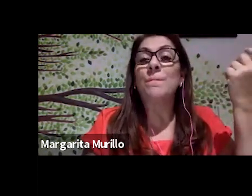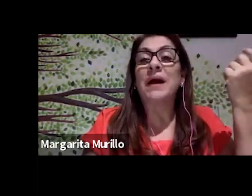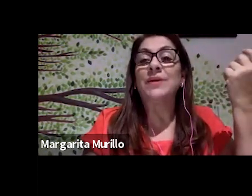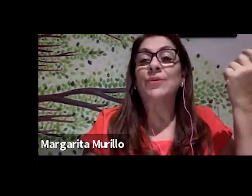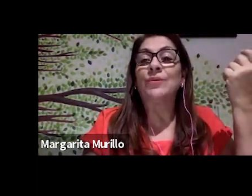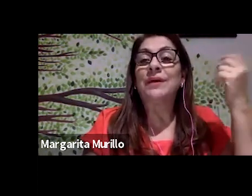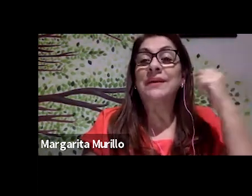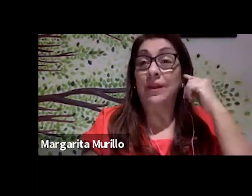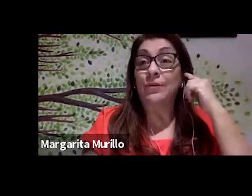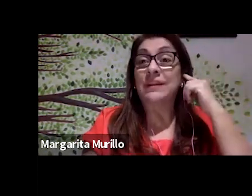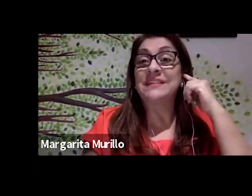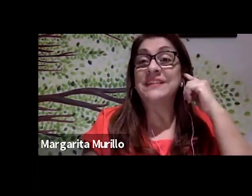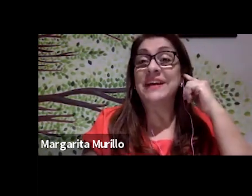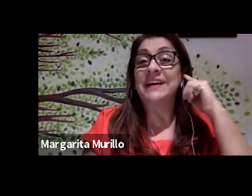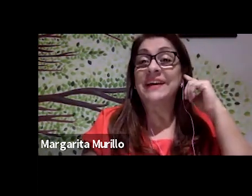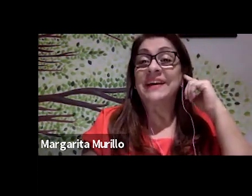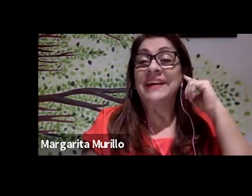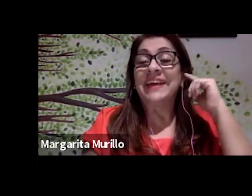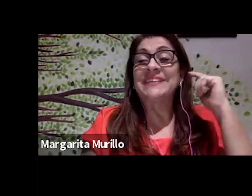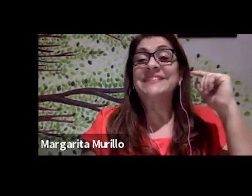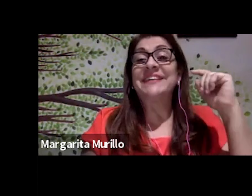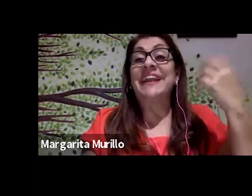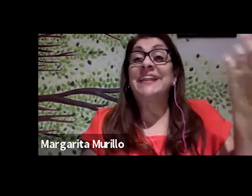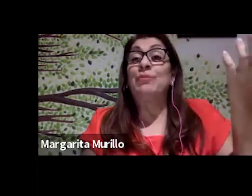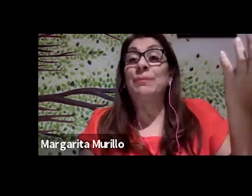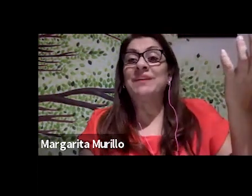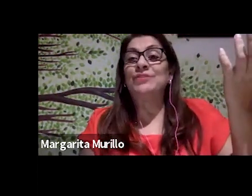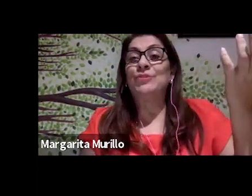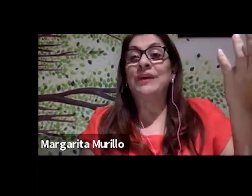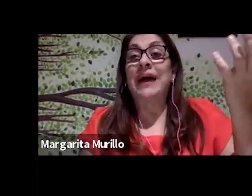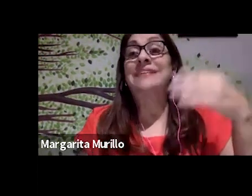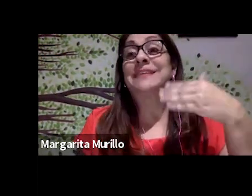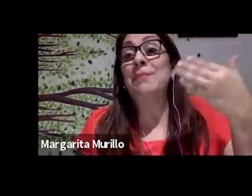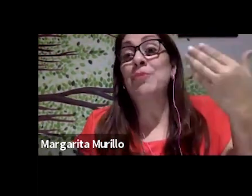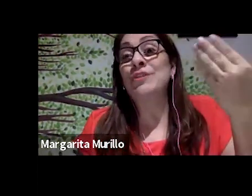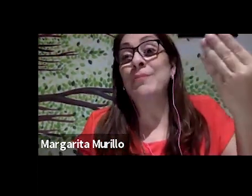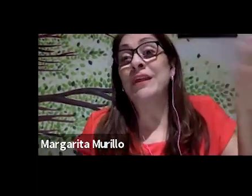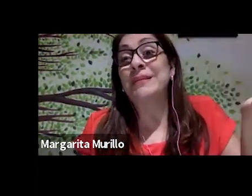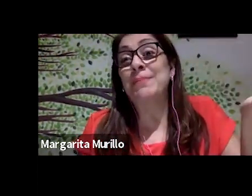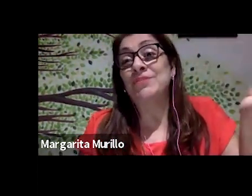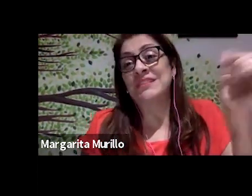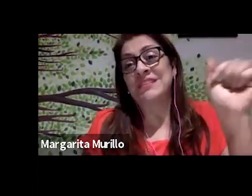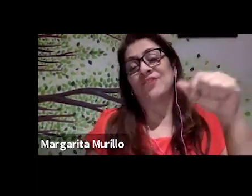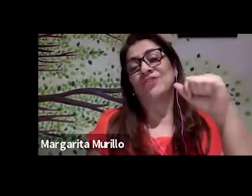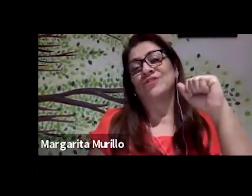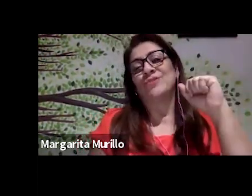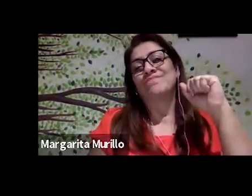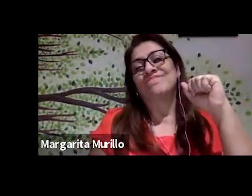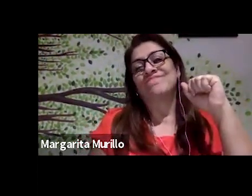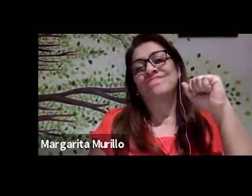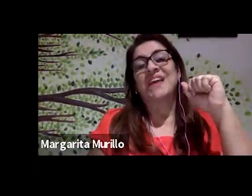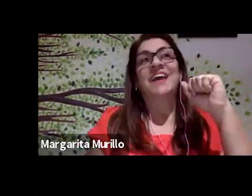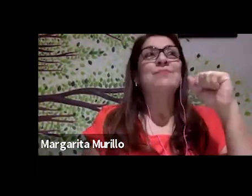mágico que era lo que les decía que es el enamoramiento Hasta me puedo enamorar de personas que ni